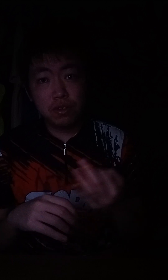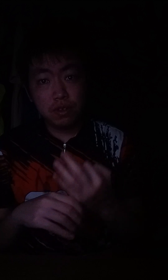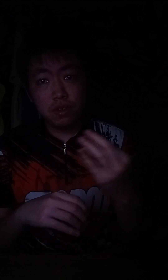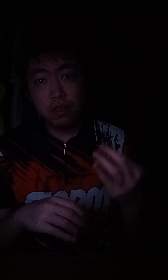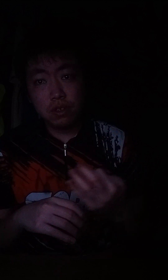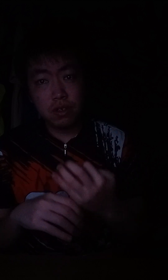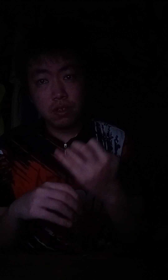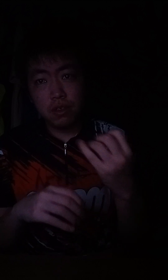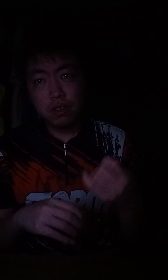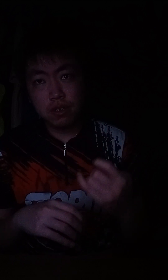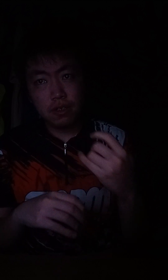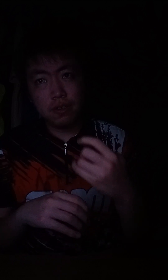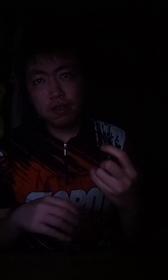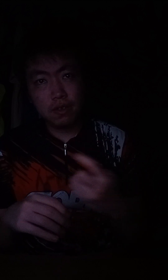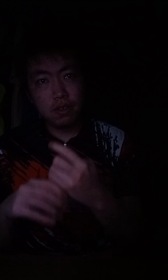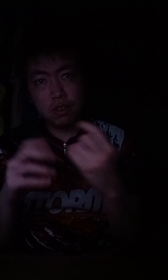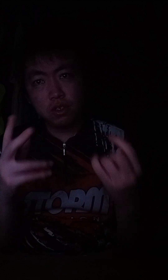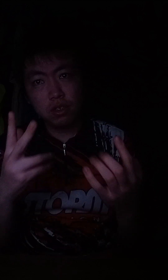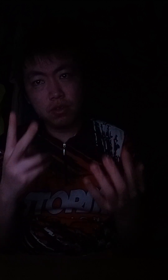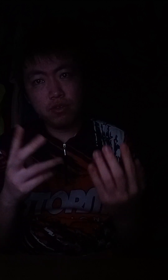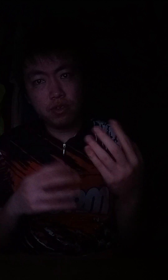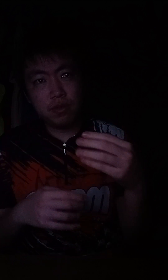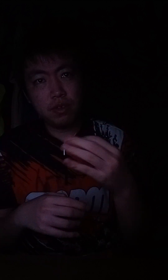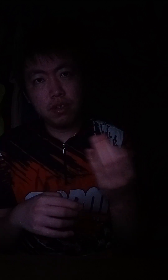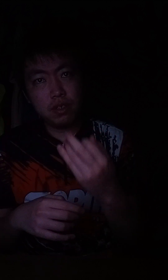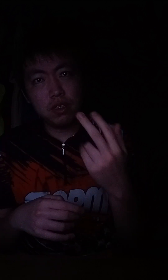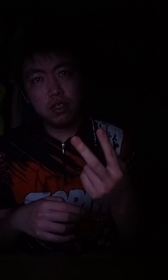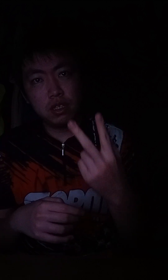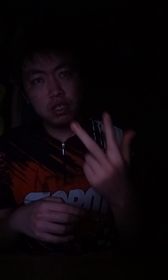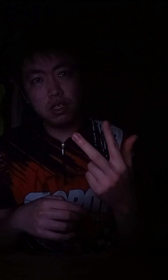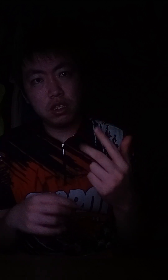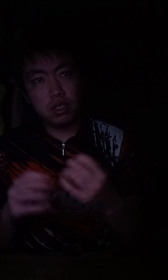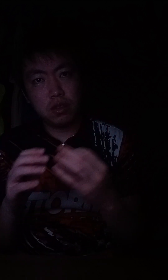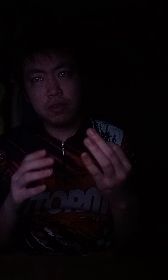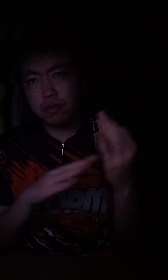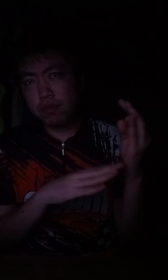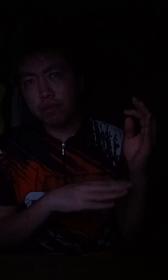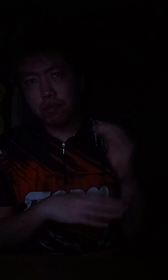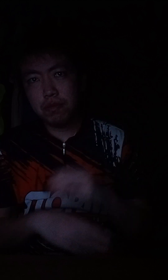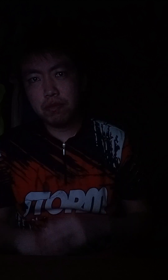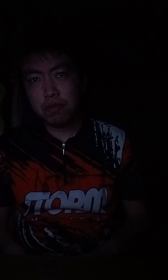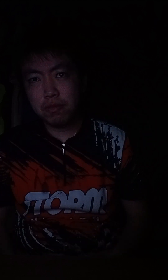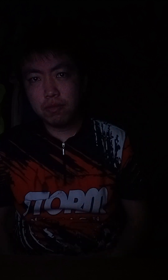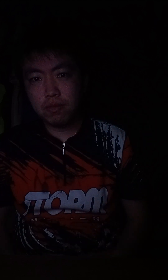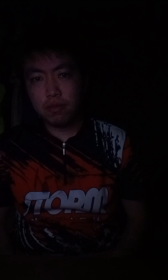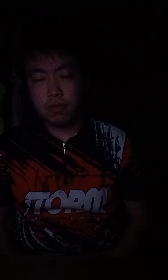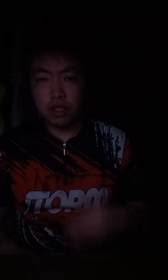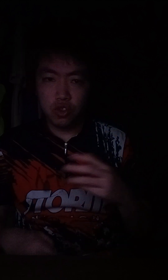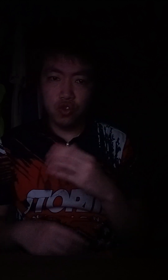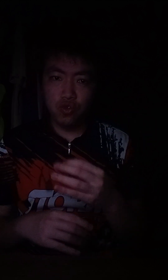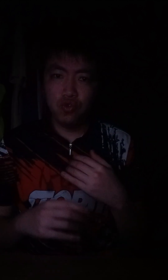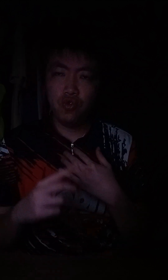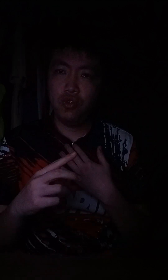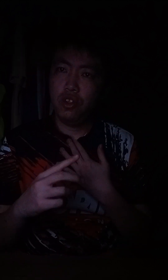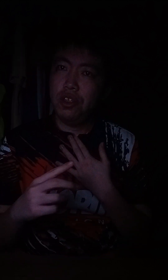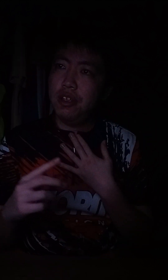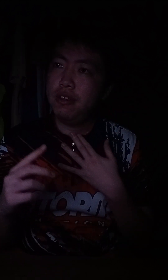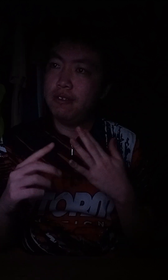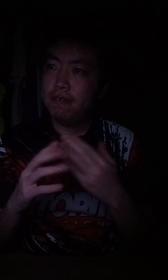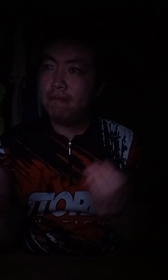영상은 390여 개, 분량은 300GB에 달했습니다. 중앙정부와 지자체의 전산망을 관리하는